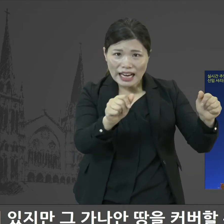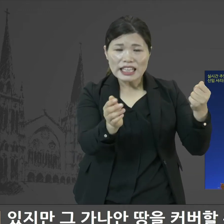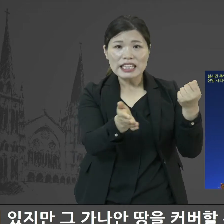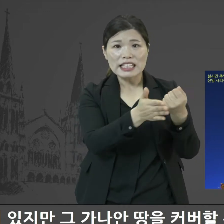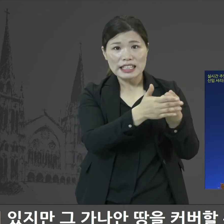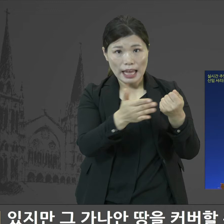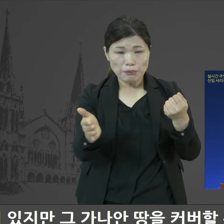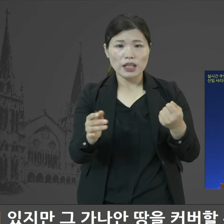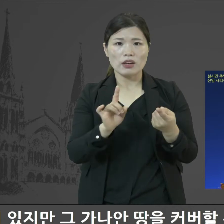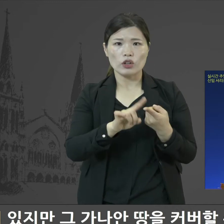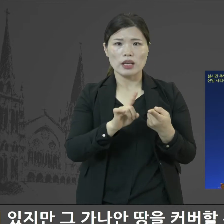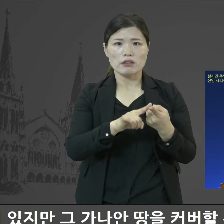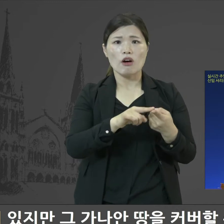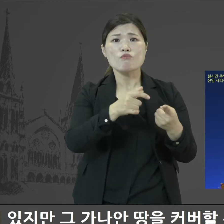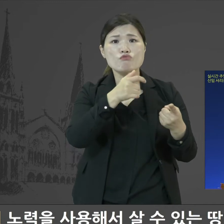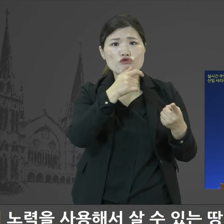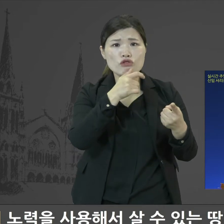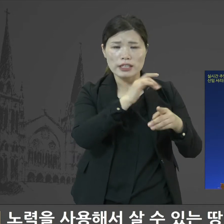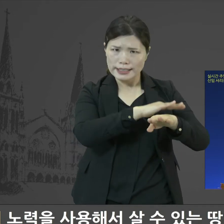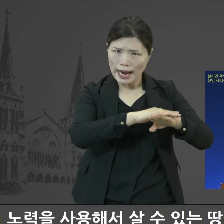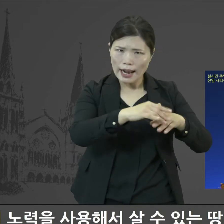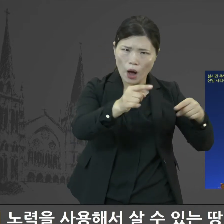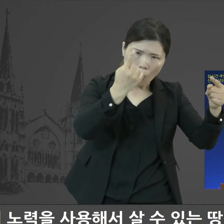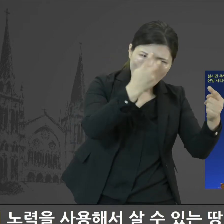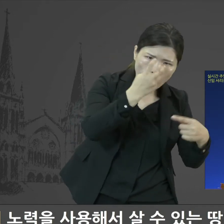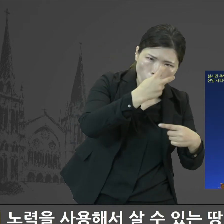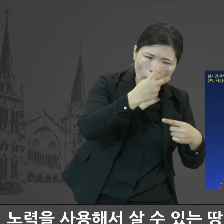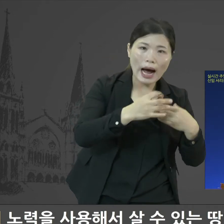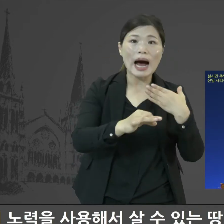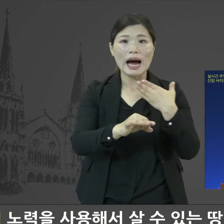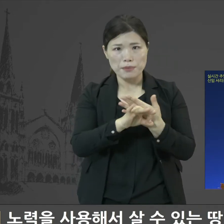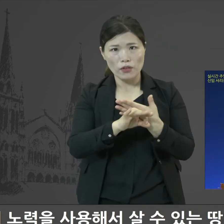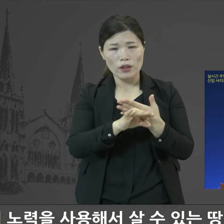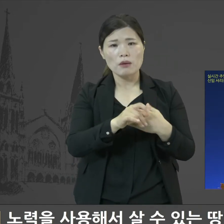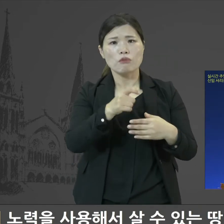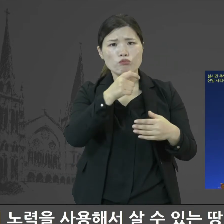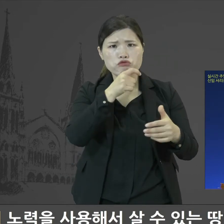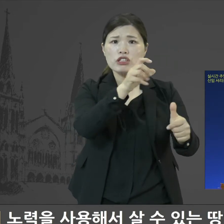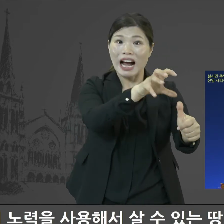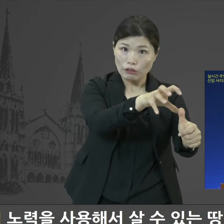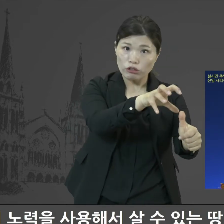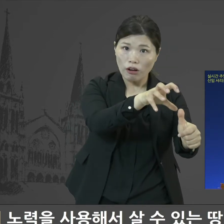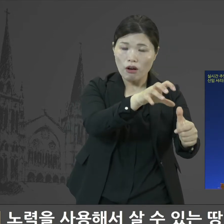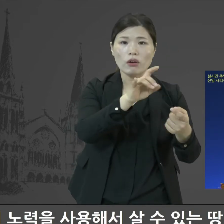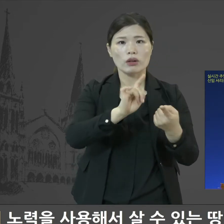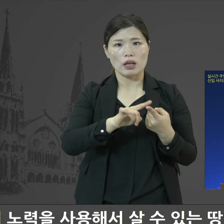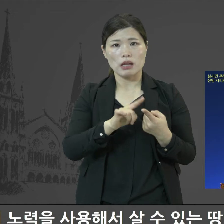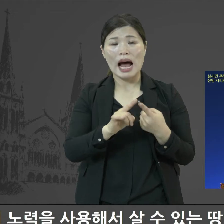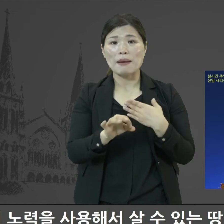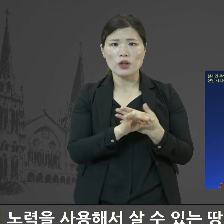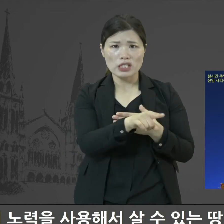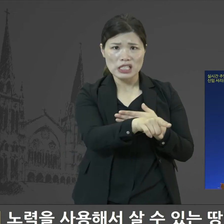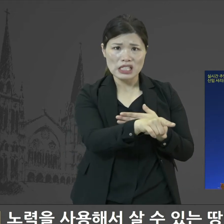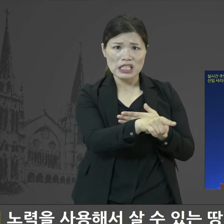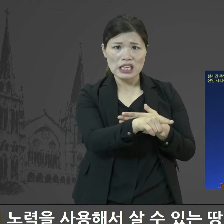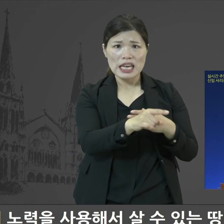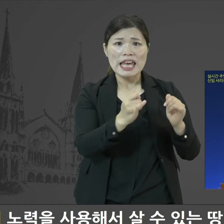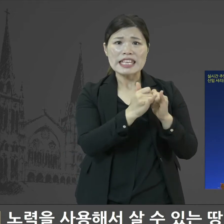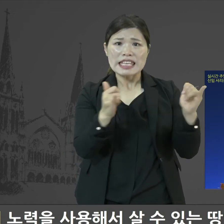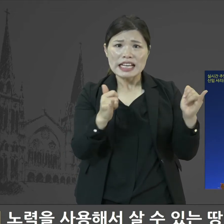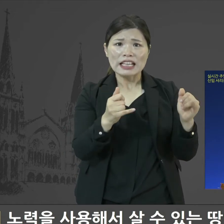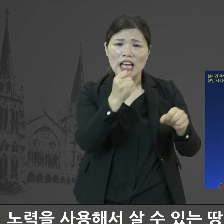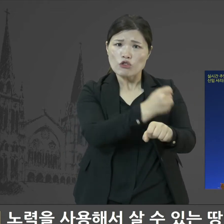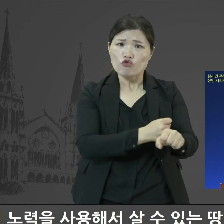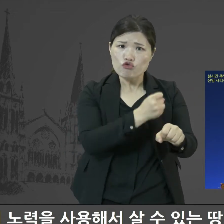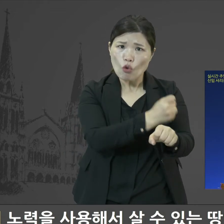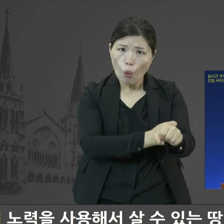잘 하면, 물을 잘 다스리면, 범람기에 물을 잘 가두등등 잘 다스리면 그 땅은 인간의 수고와 노력으로 충분히